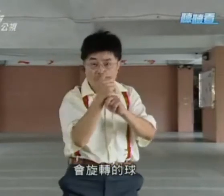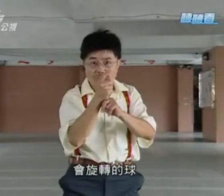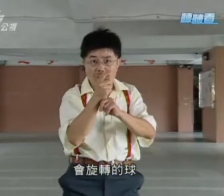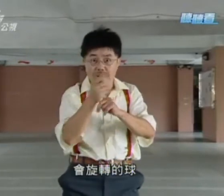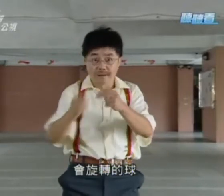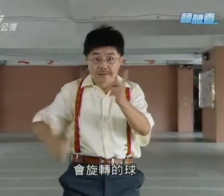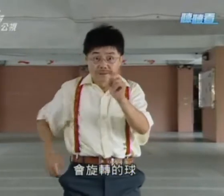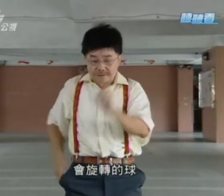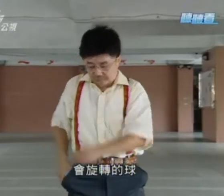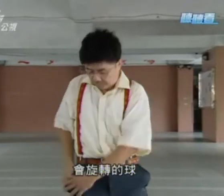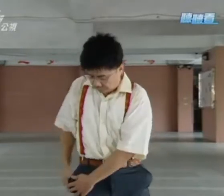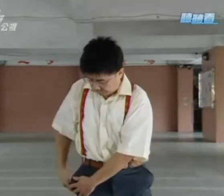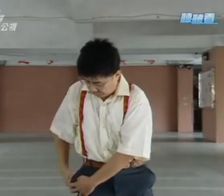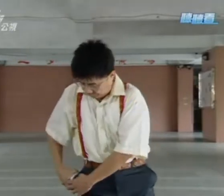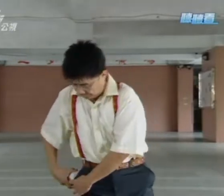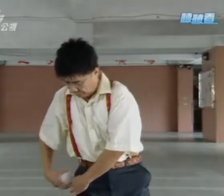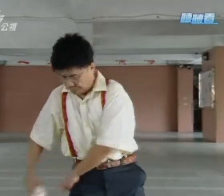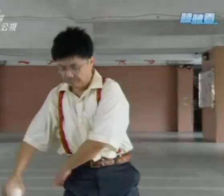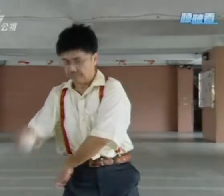的球啊。